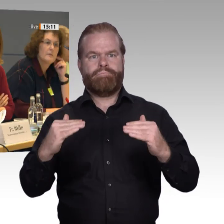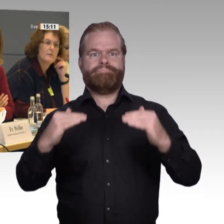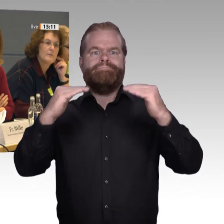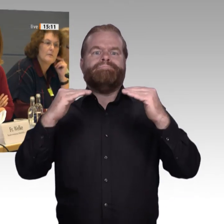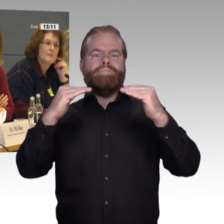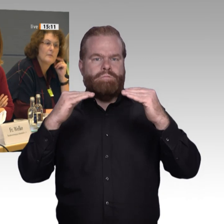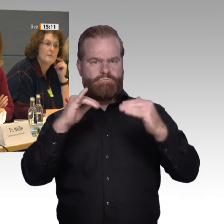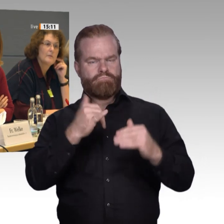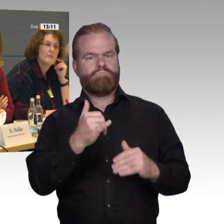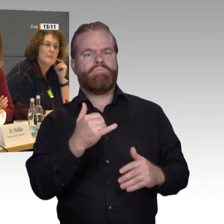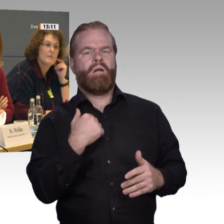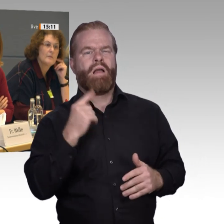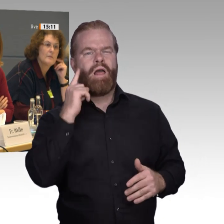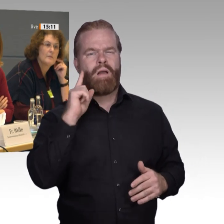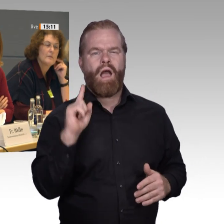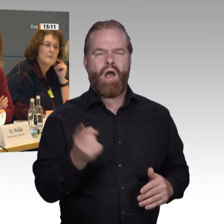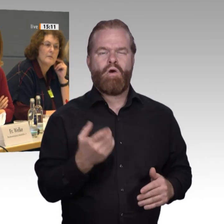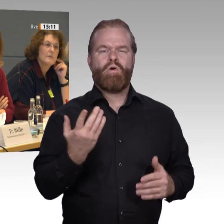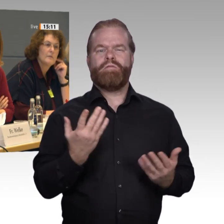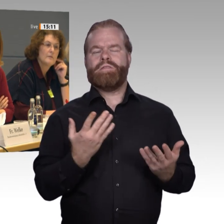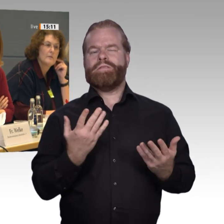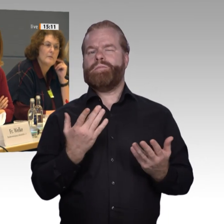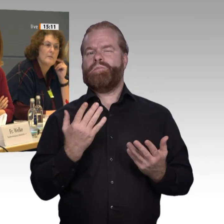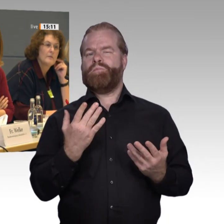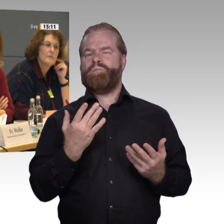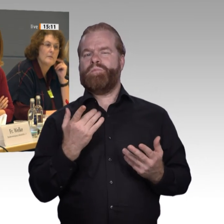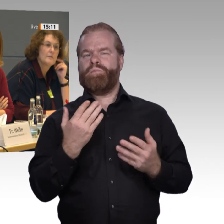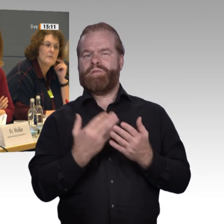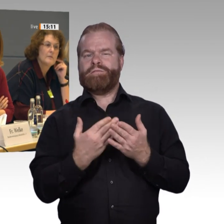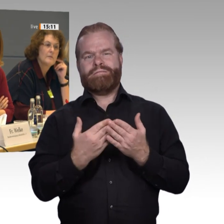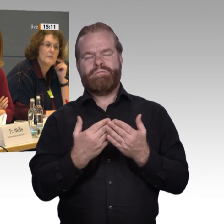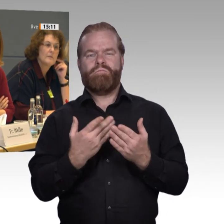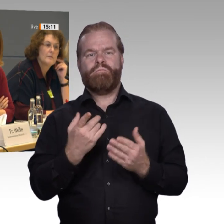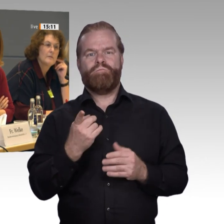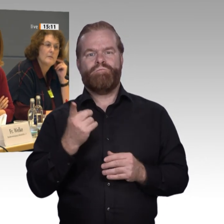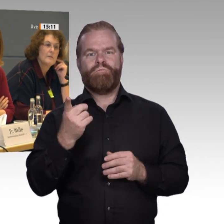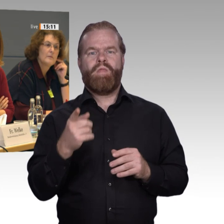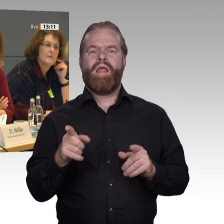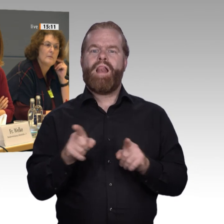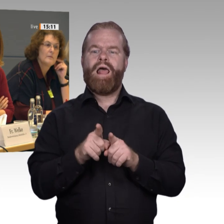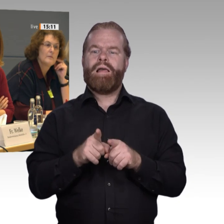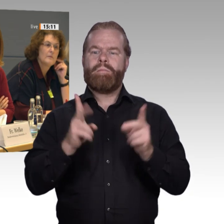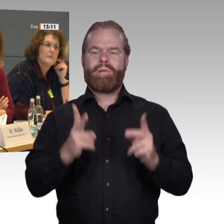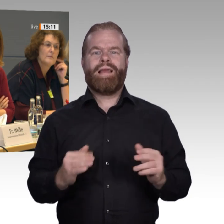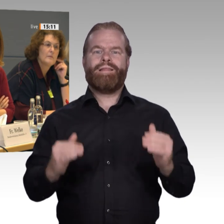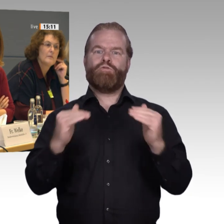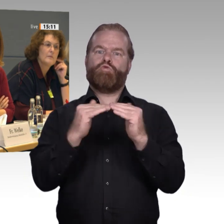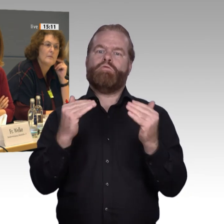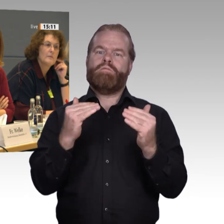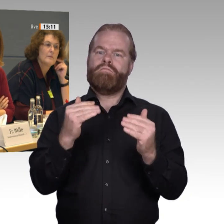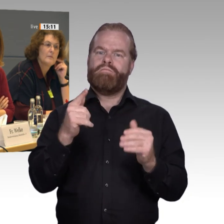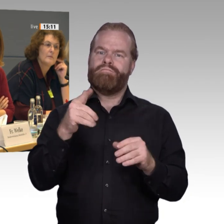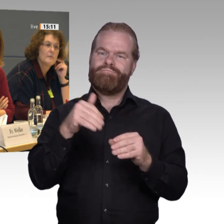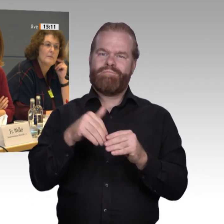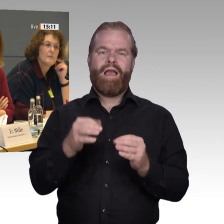Gleichberechtigung oder der Leistungsbezieher ist das angemessen, da wirklich jetzt nicht unterschiedliche Grenzen zu setzen.